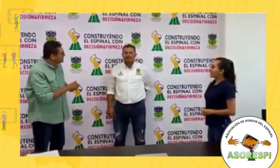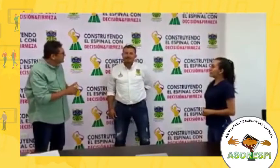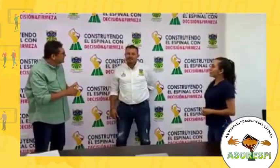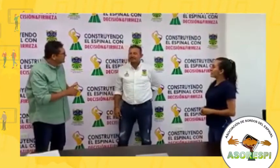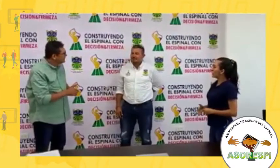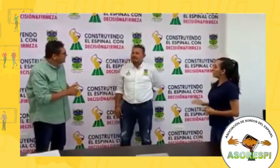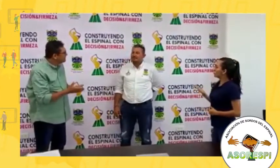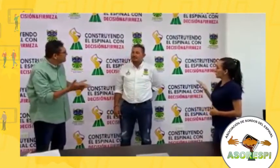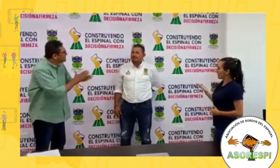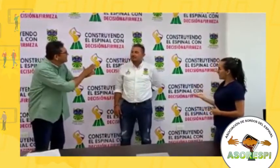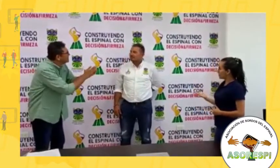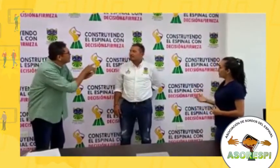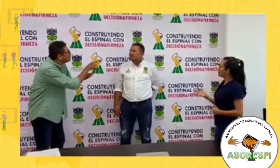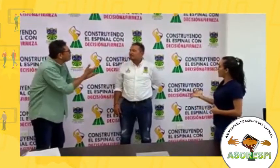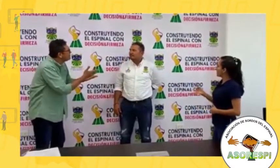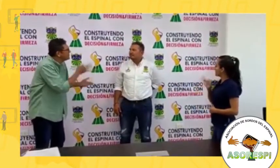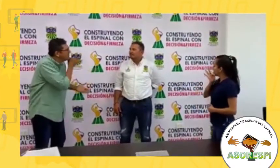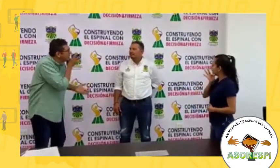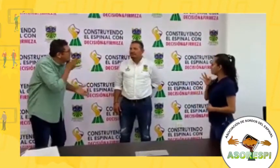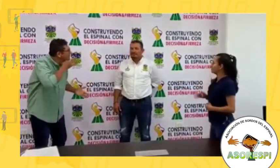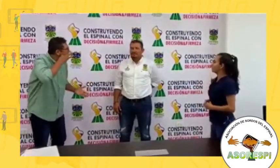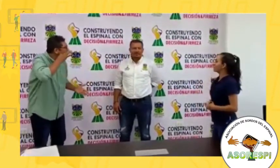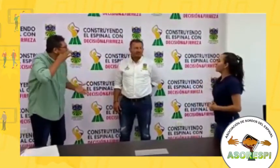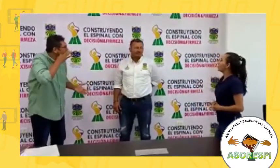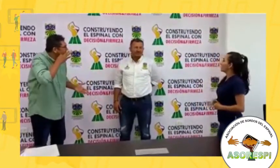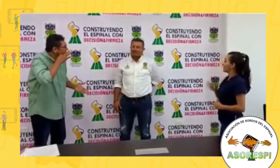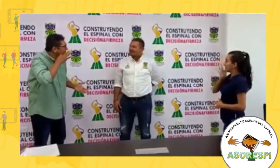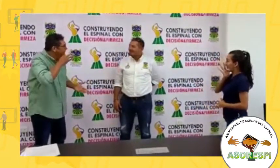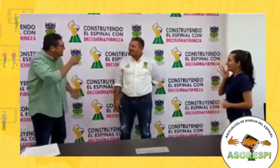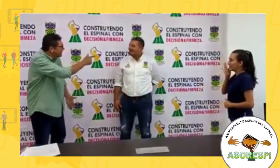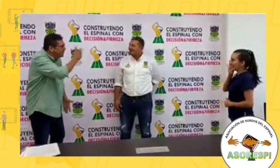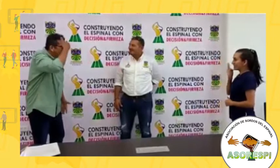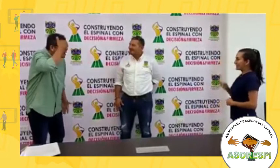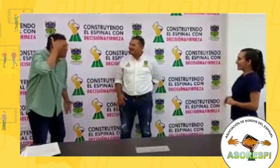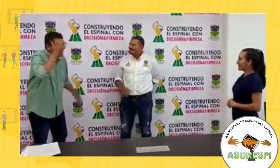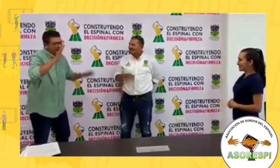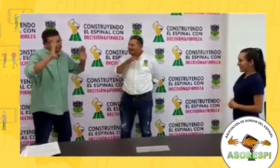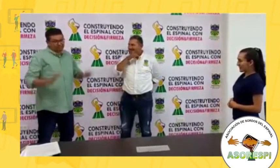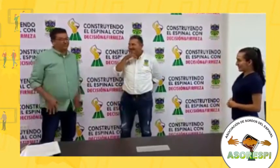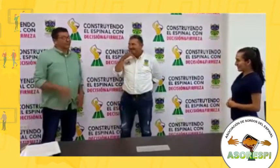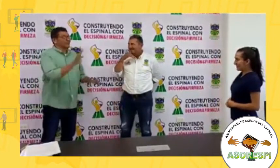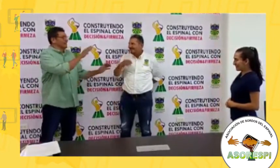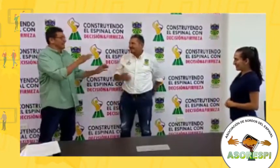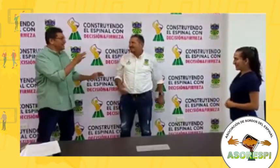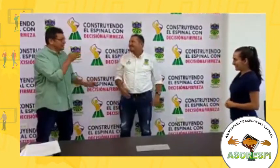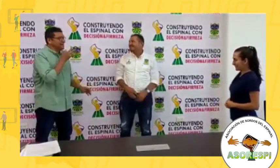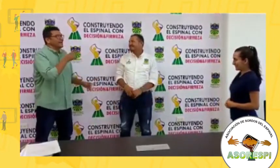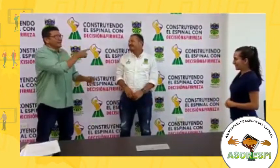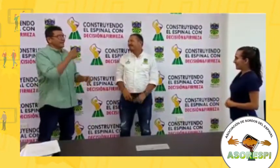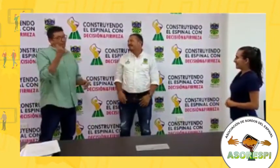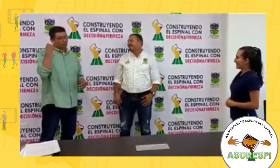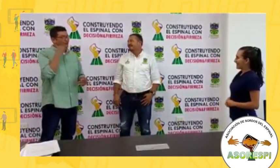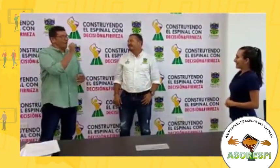Buenas tardes, le presento al doctor Tamayo. Su seña es esta. Identifica la seña, recuerda.